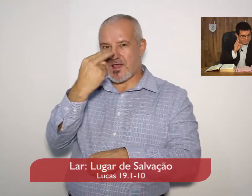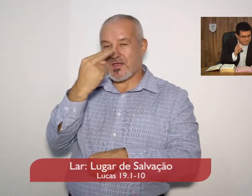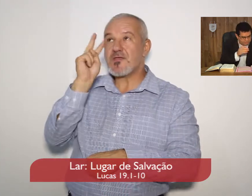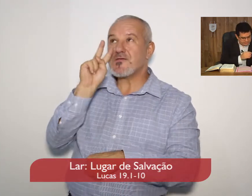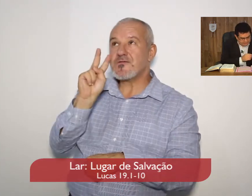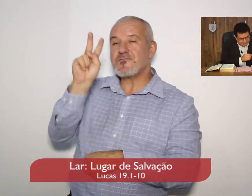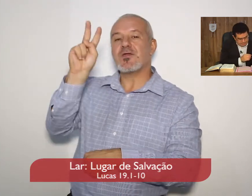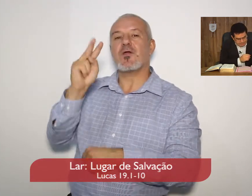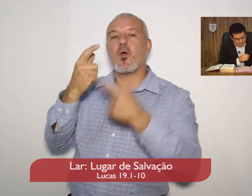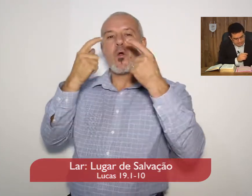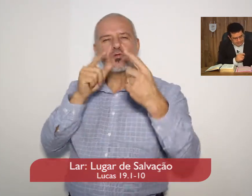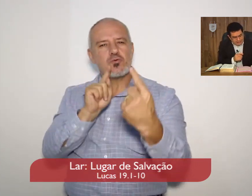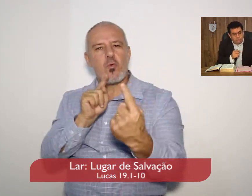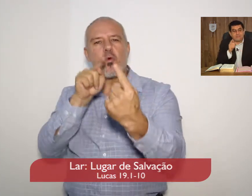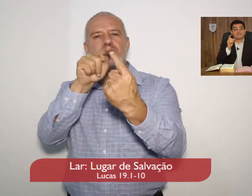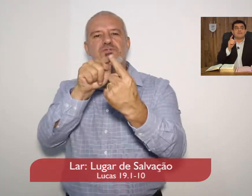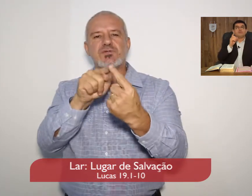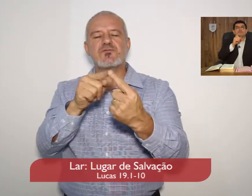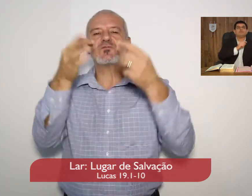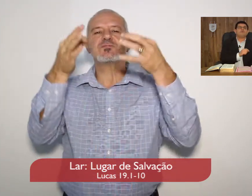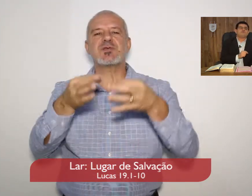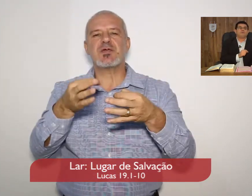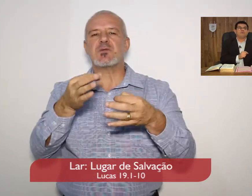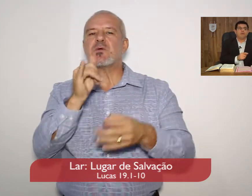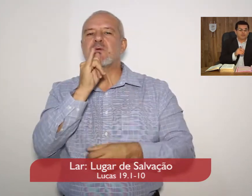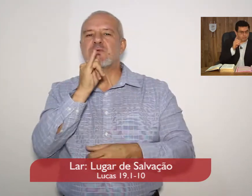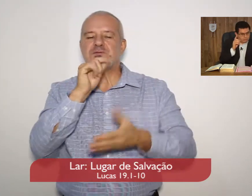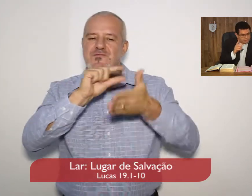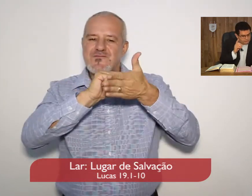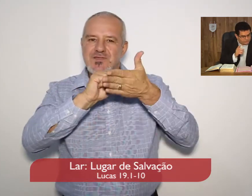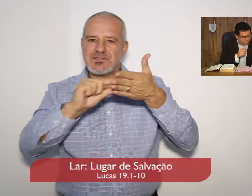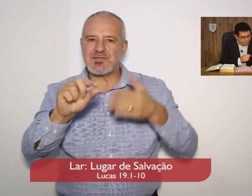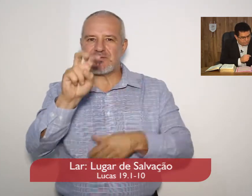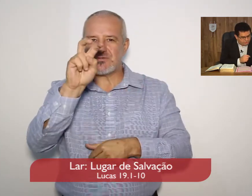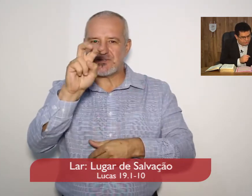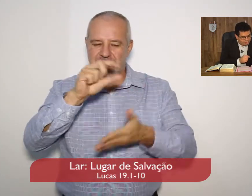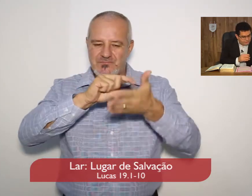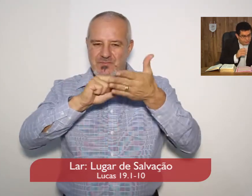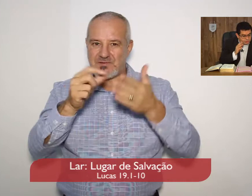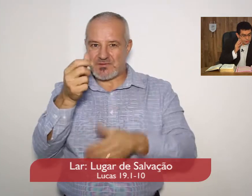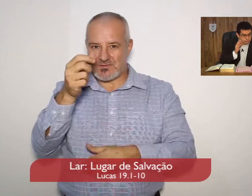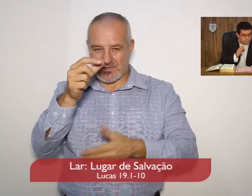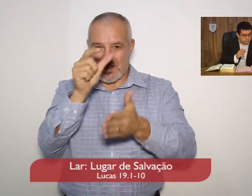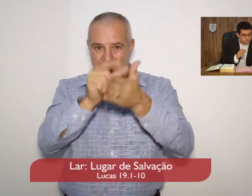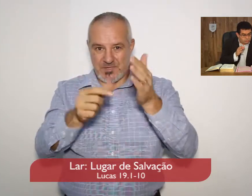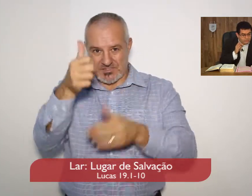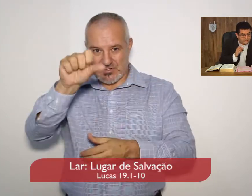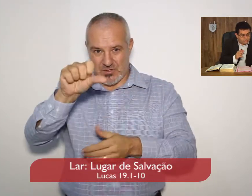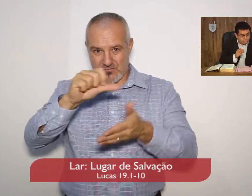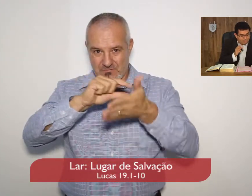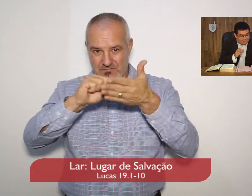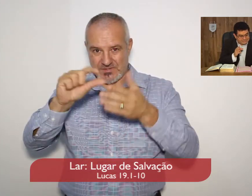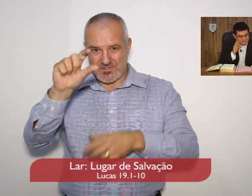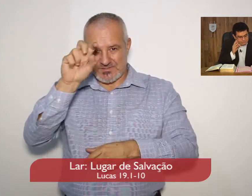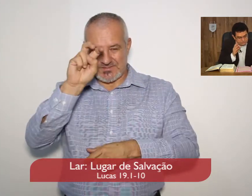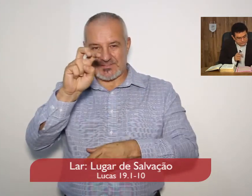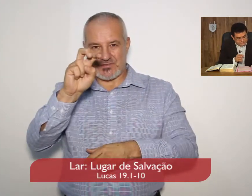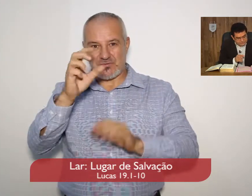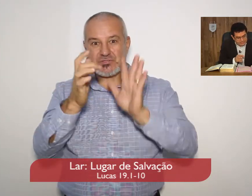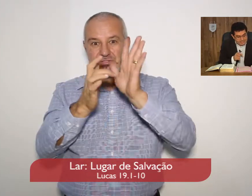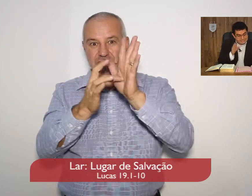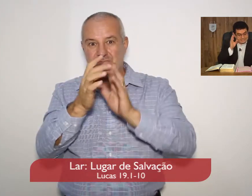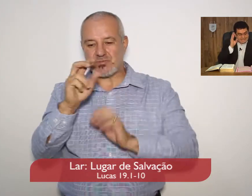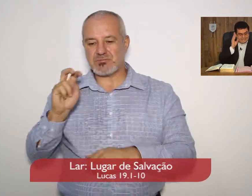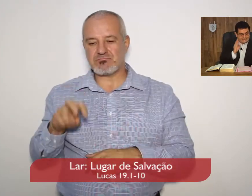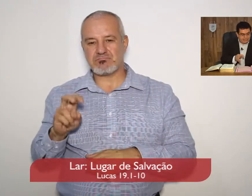a direção certa. Lá no versículo de número 5 de Lucas 19 nos diz: Jesus, olhando para cima,